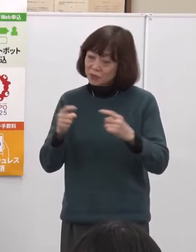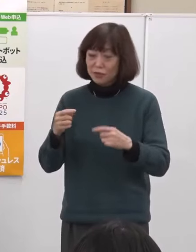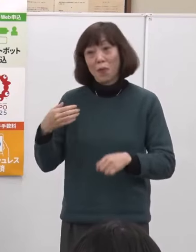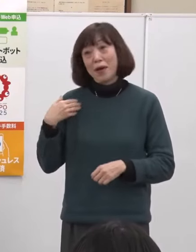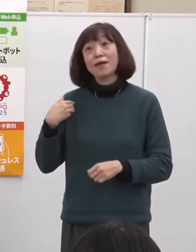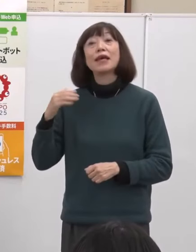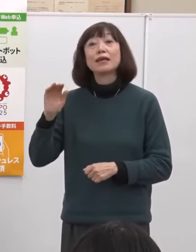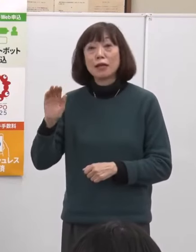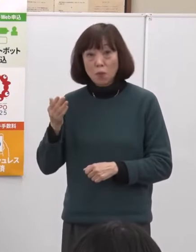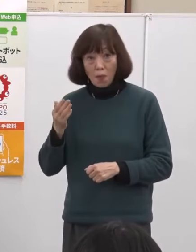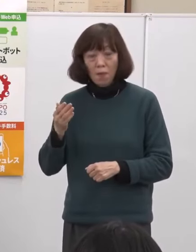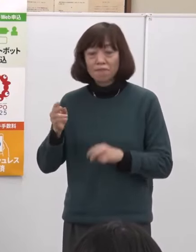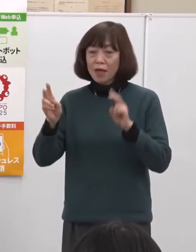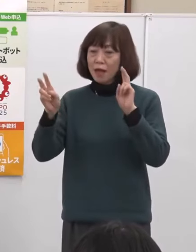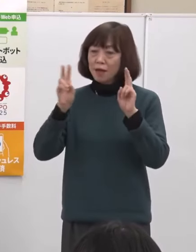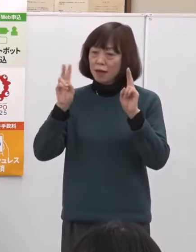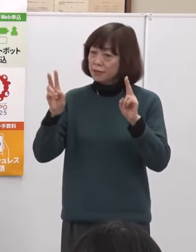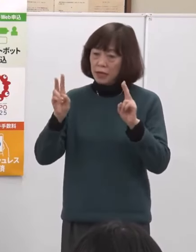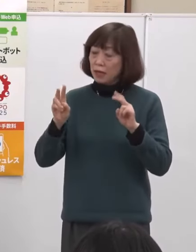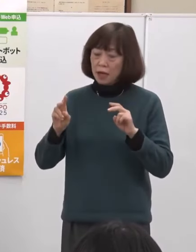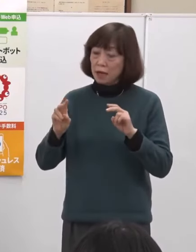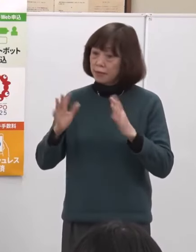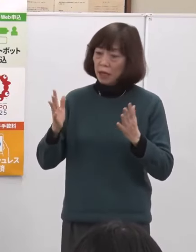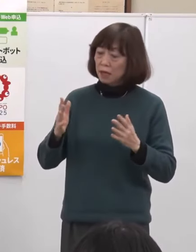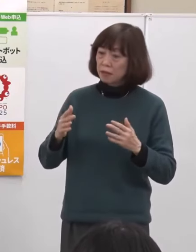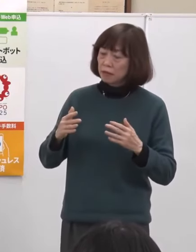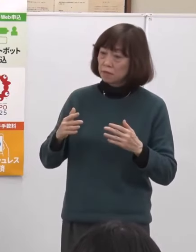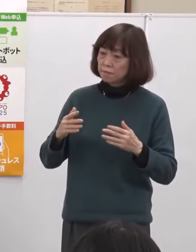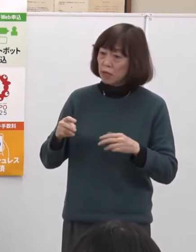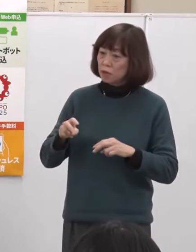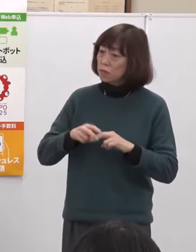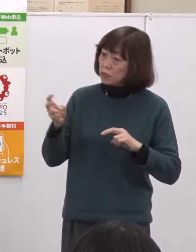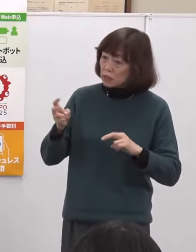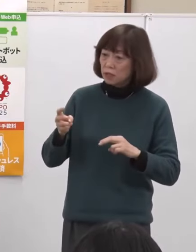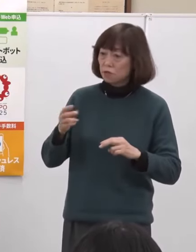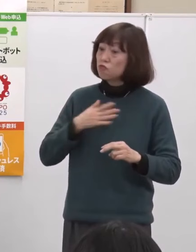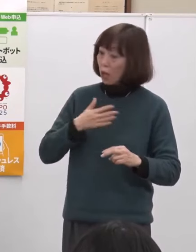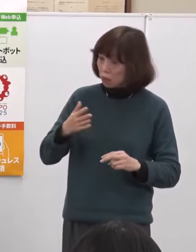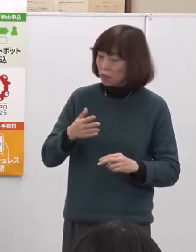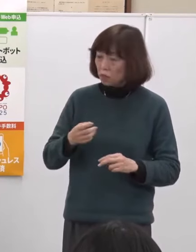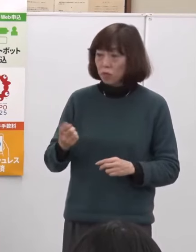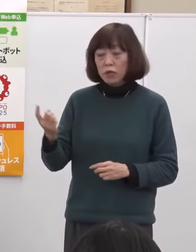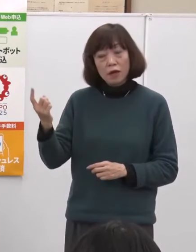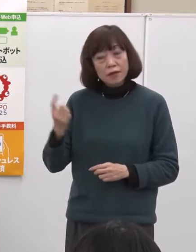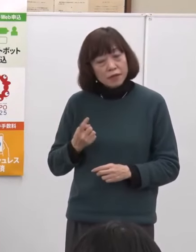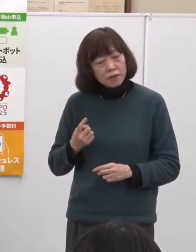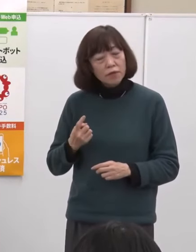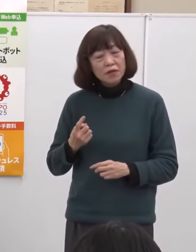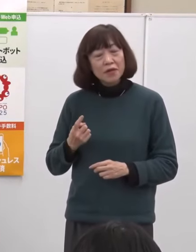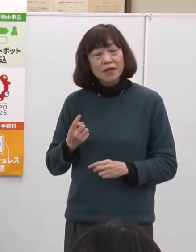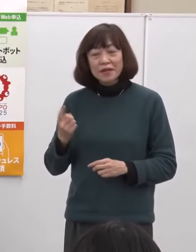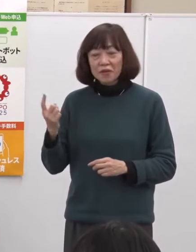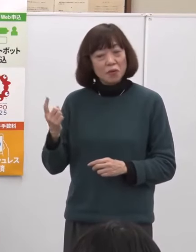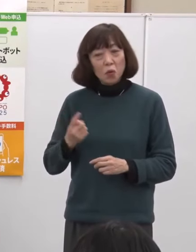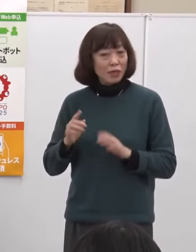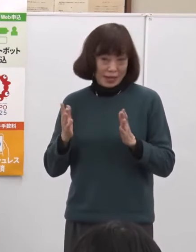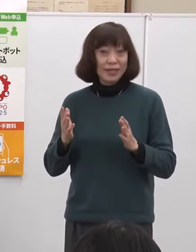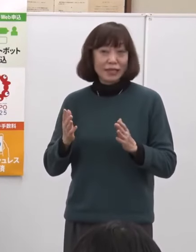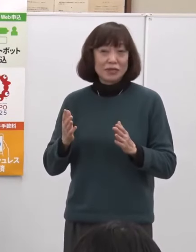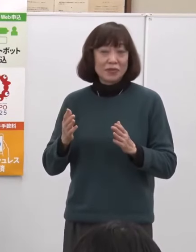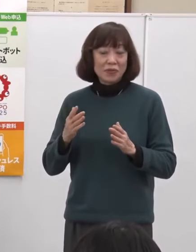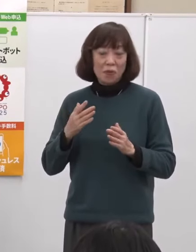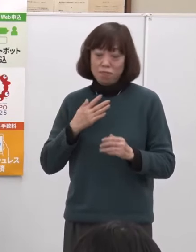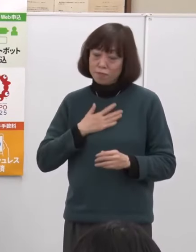がいないということがちょっとご不満なのであればですね、事業者がおそらく来るまでご納得はいただけないでしょうし、我々として